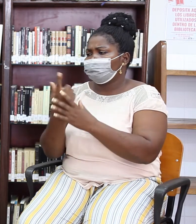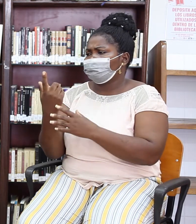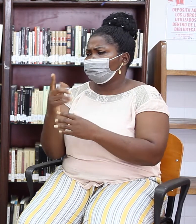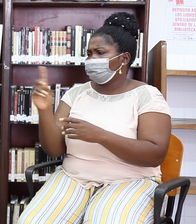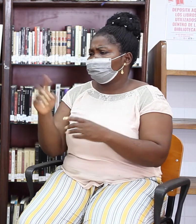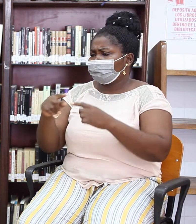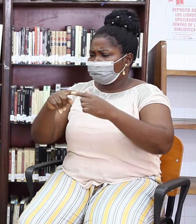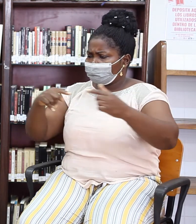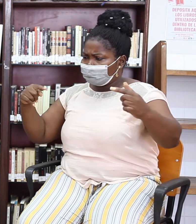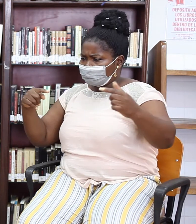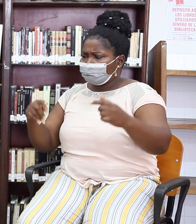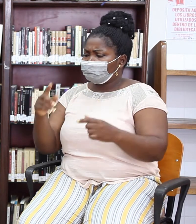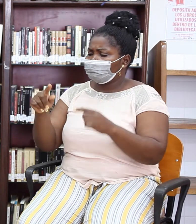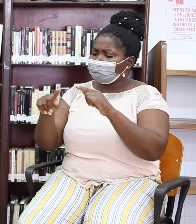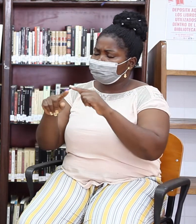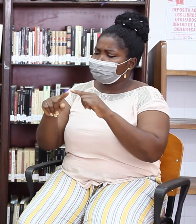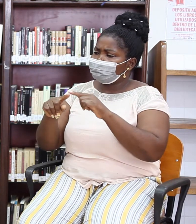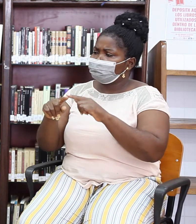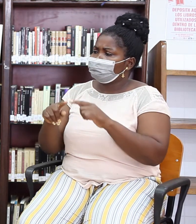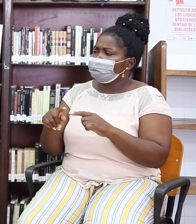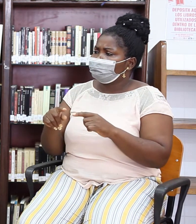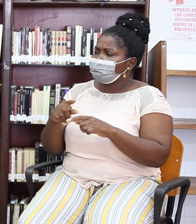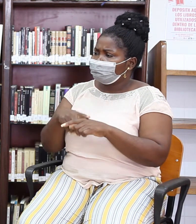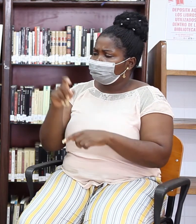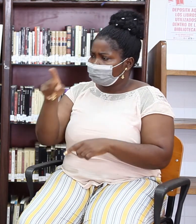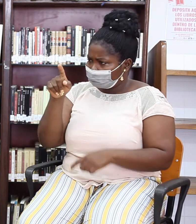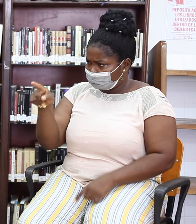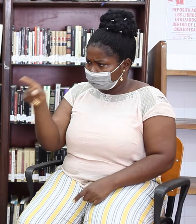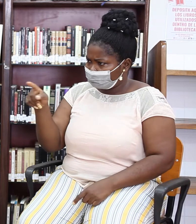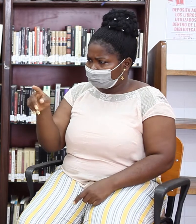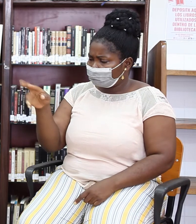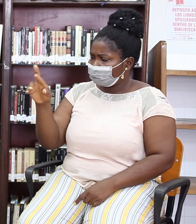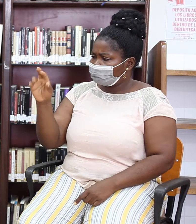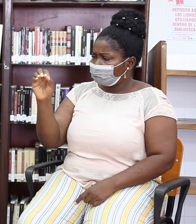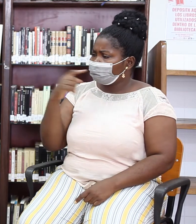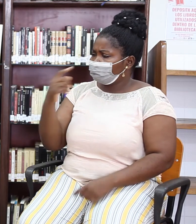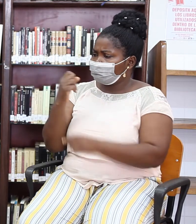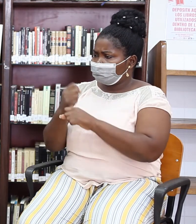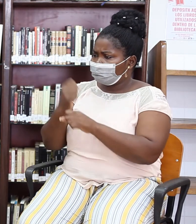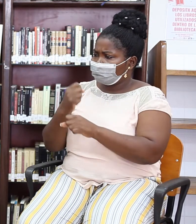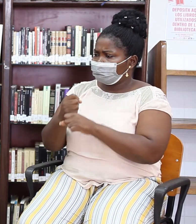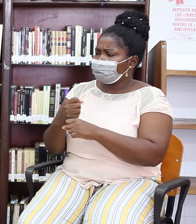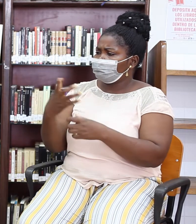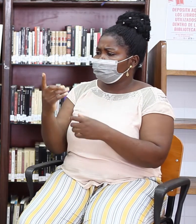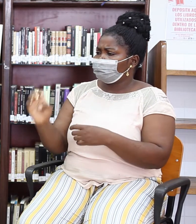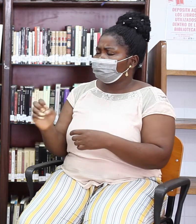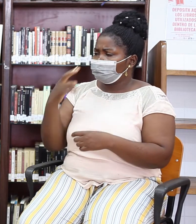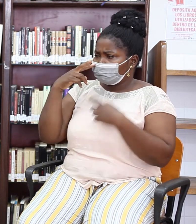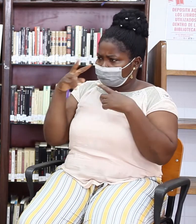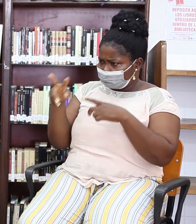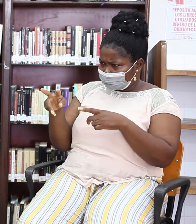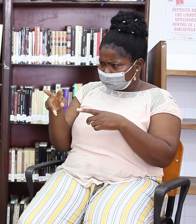siquiera la longitud de una uña. Pero de ellos, el que llevaba un sirviente sudoroso y de